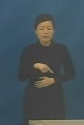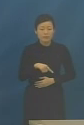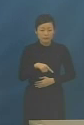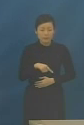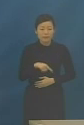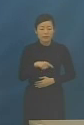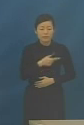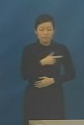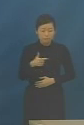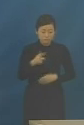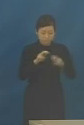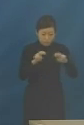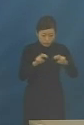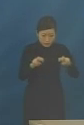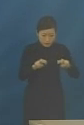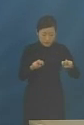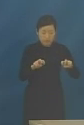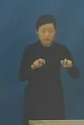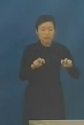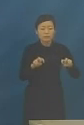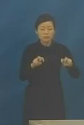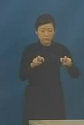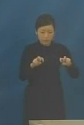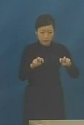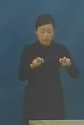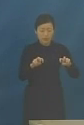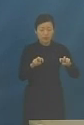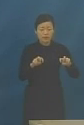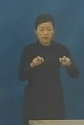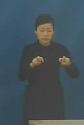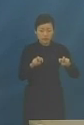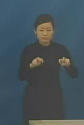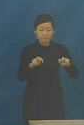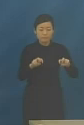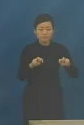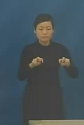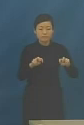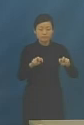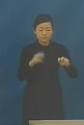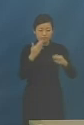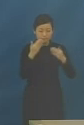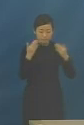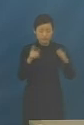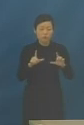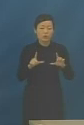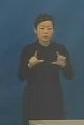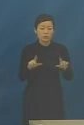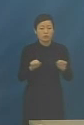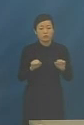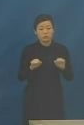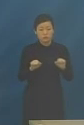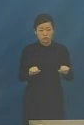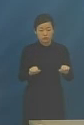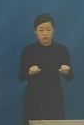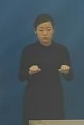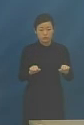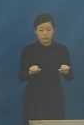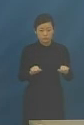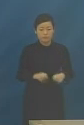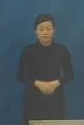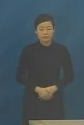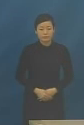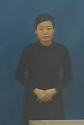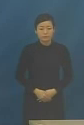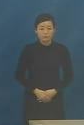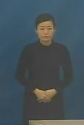分析をさせて頂いた上でエマー慎重に回答していくということになろうかと思います